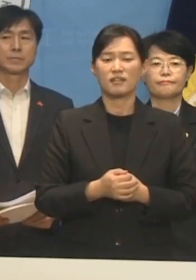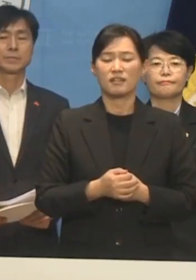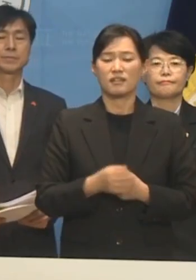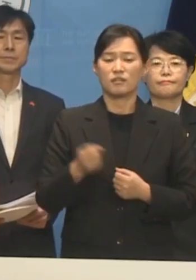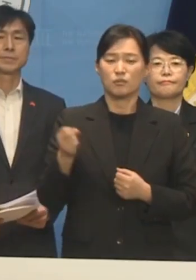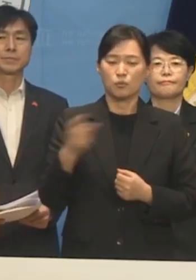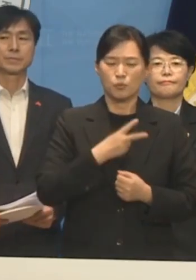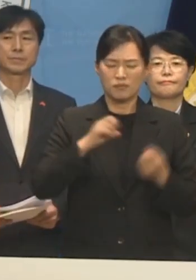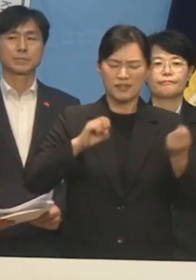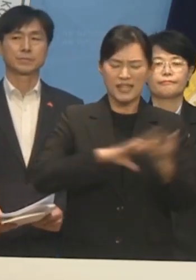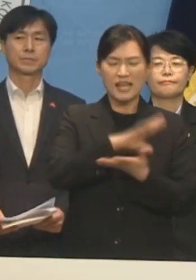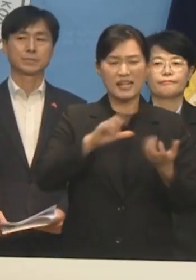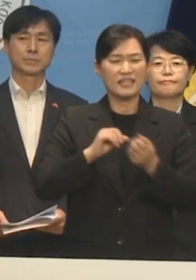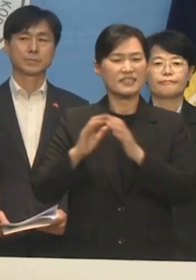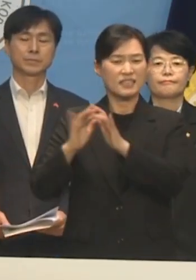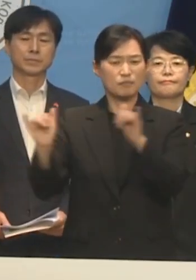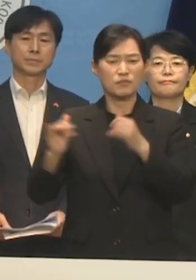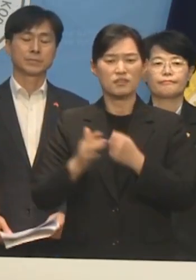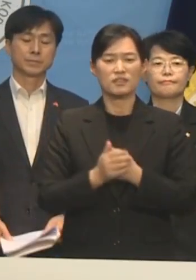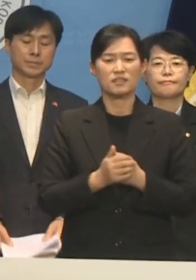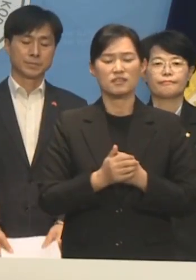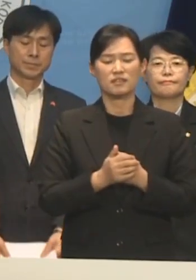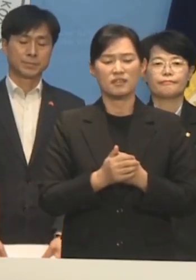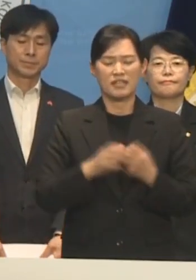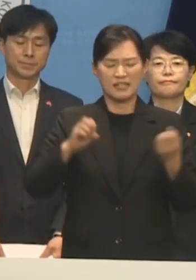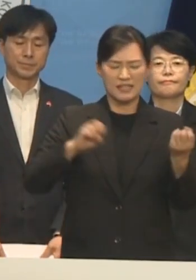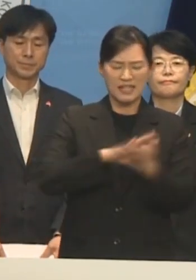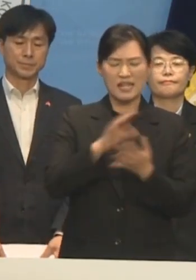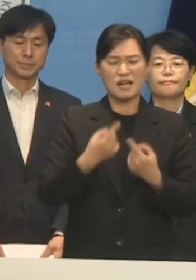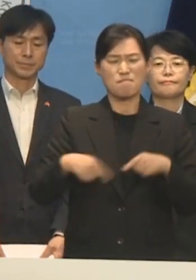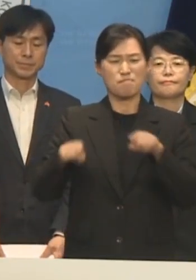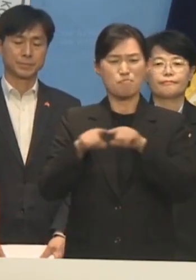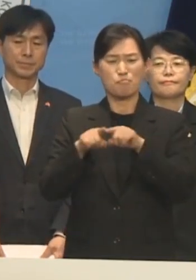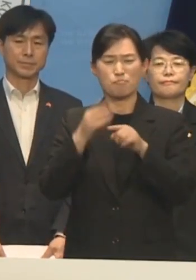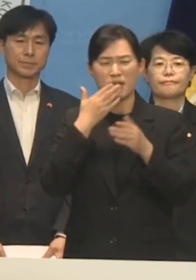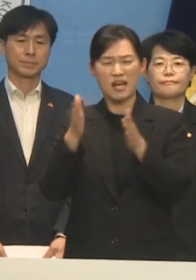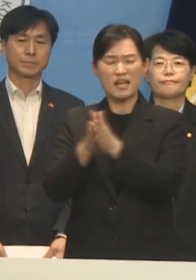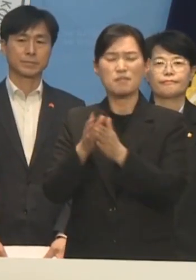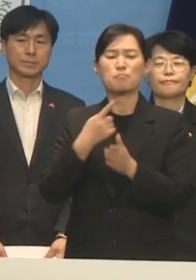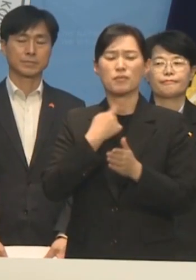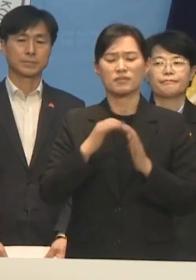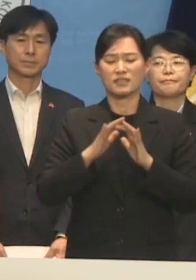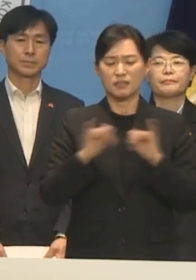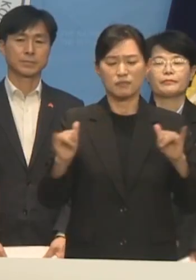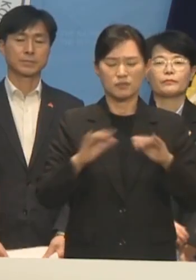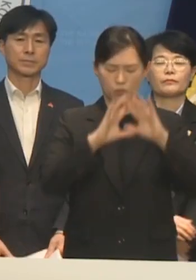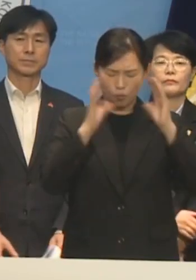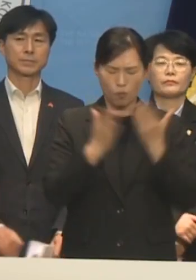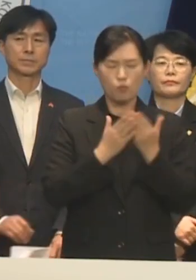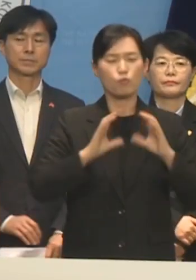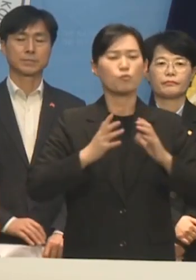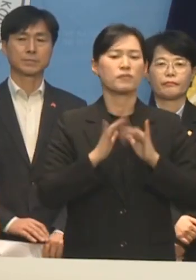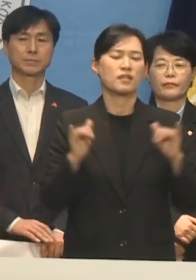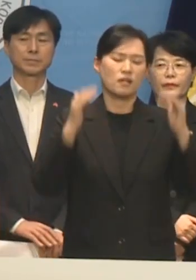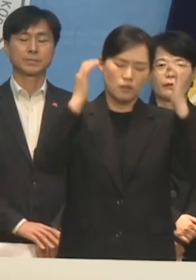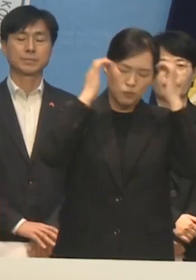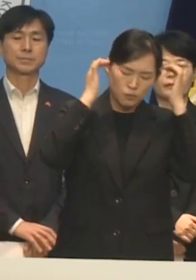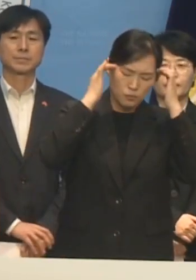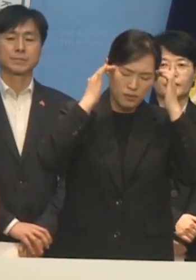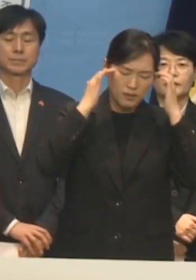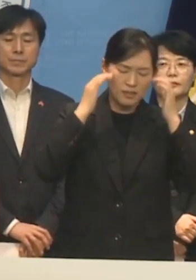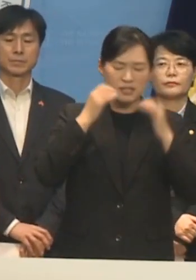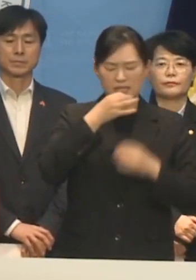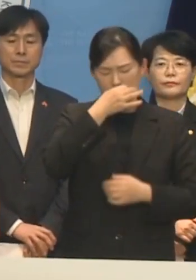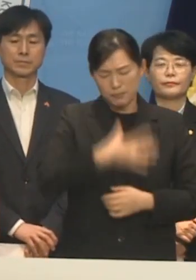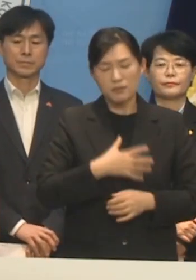수괴와 내란범, 내란 동조 세력이 온 국민을 고통과